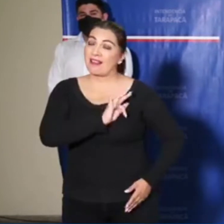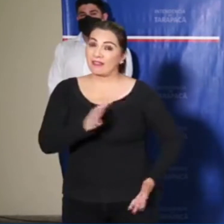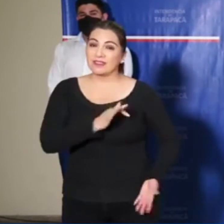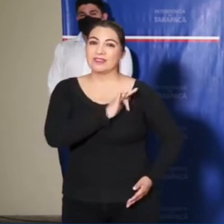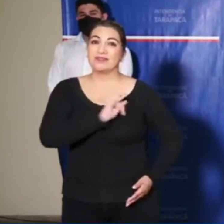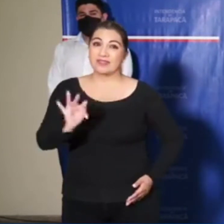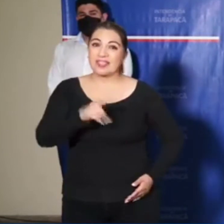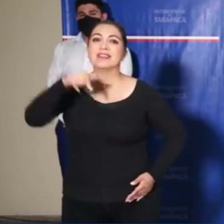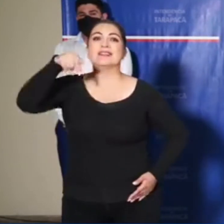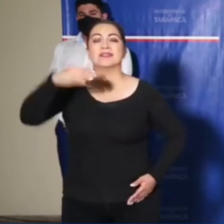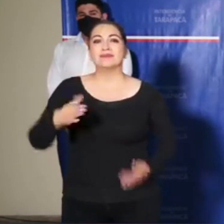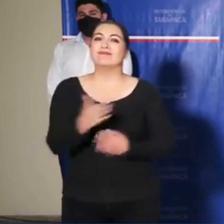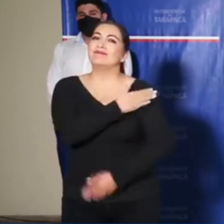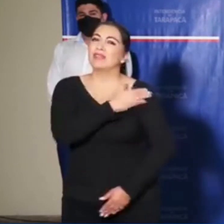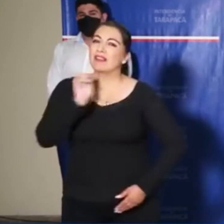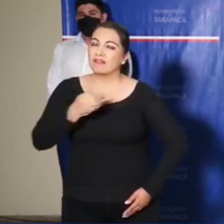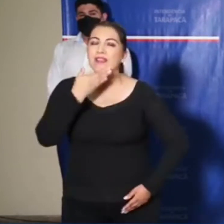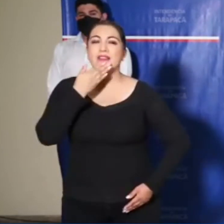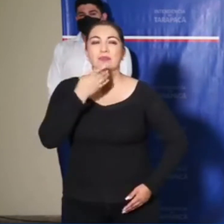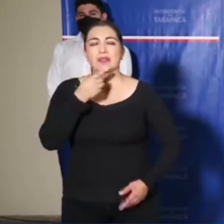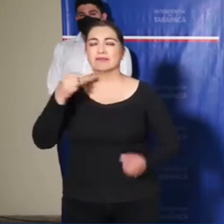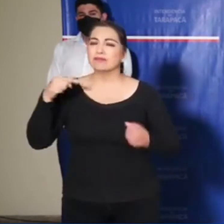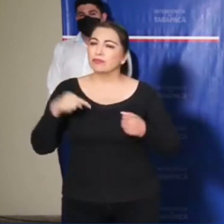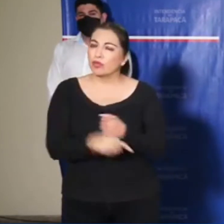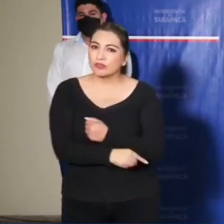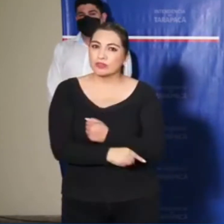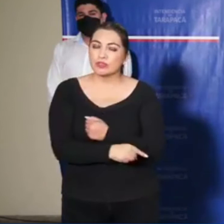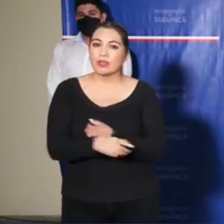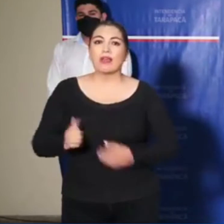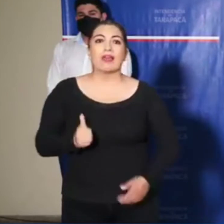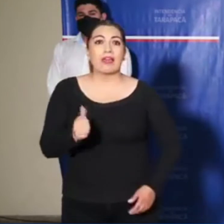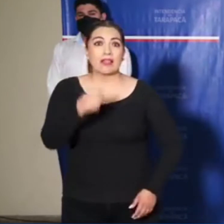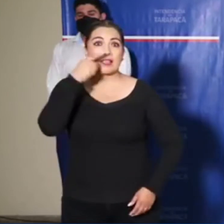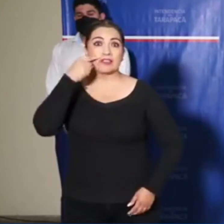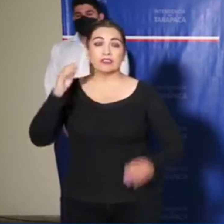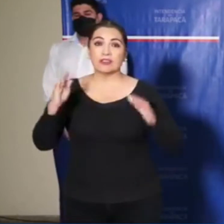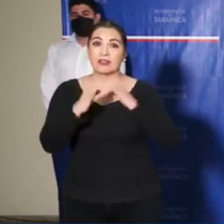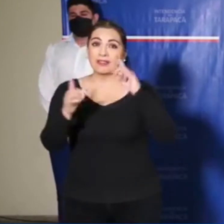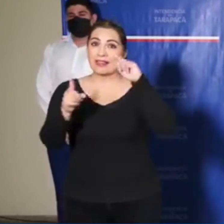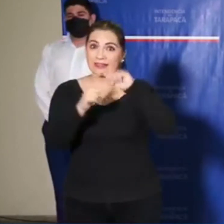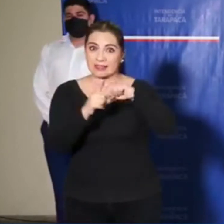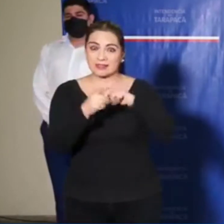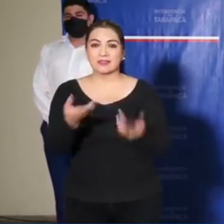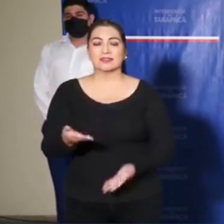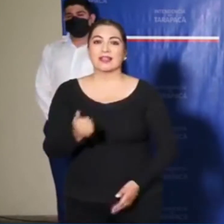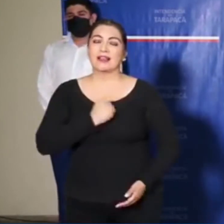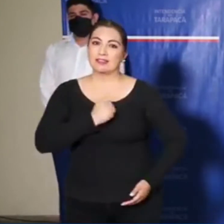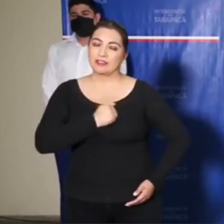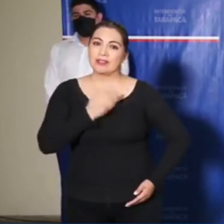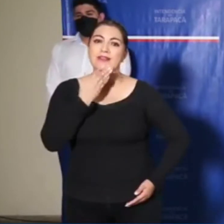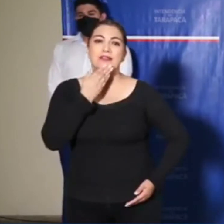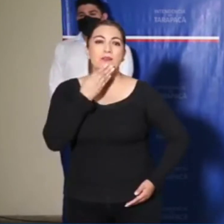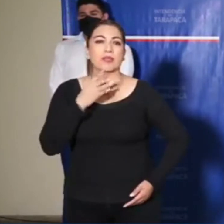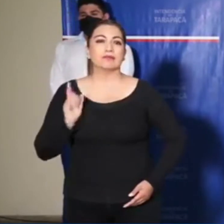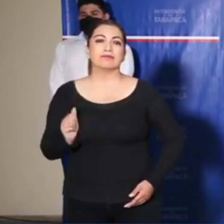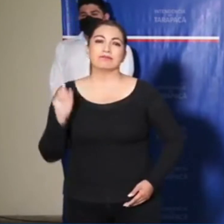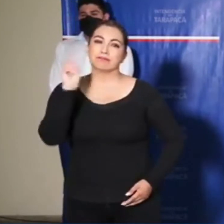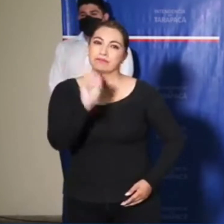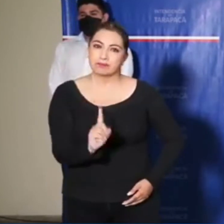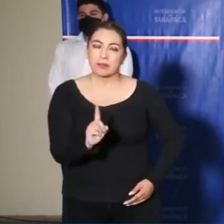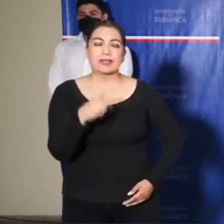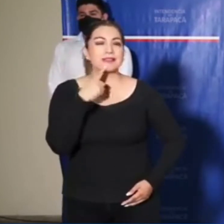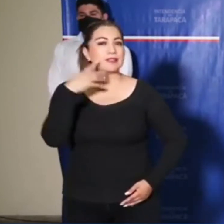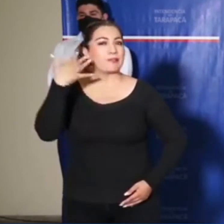también compartir con ustedes. El rector del santuario también, que también es muy importante en